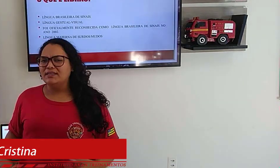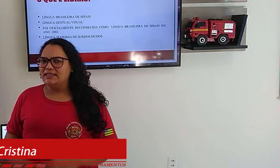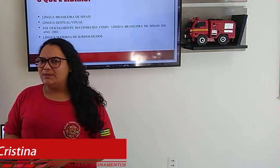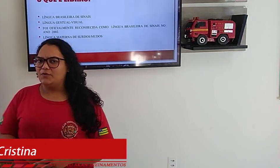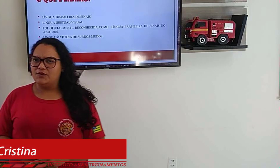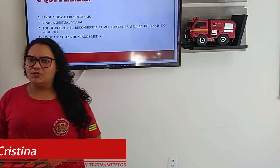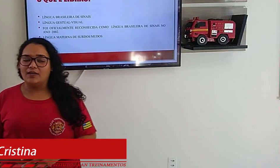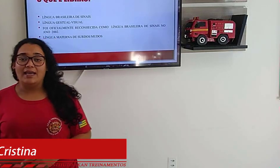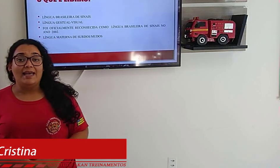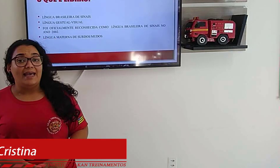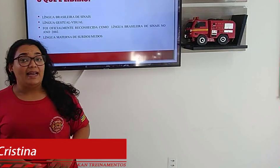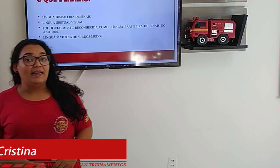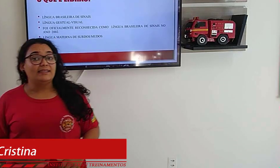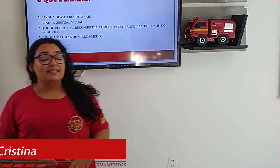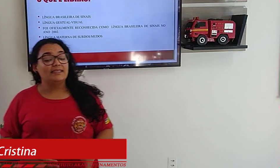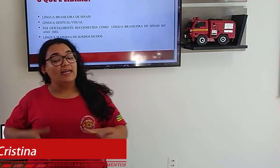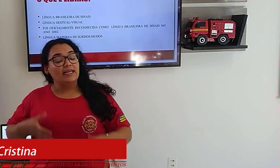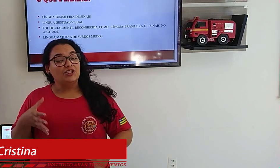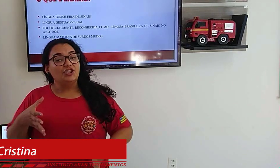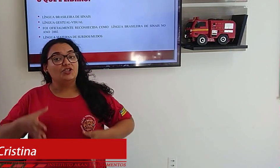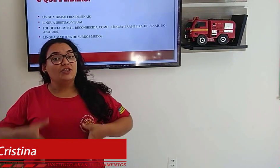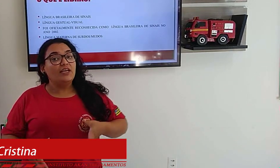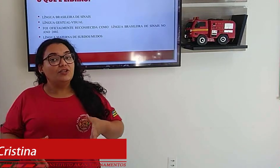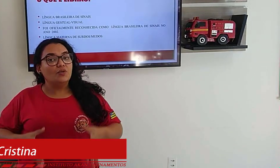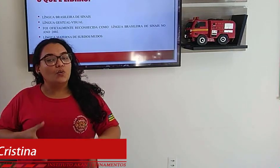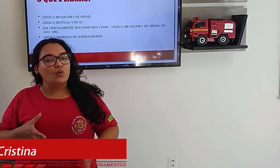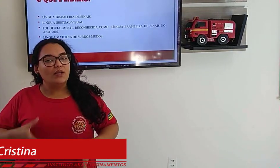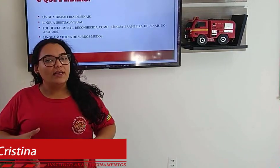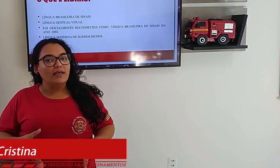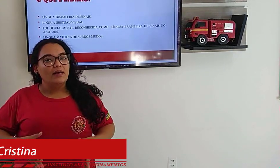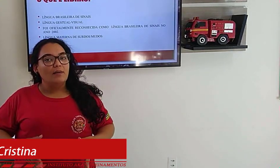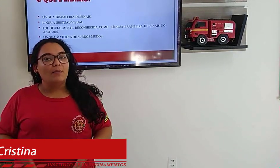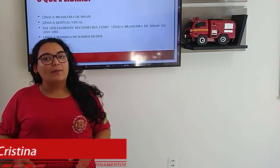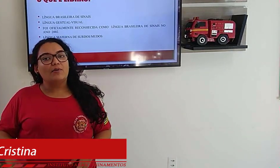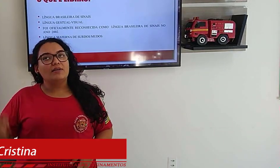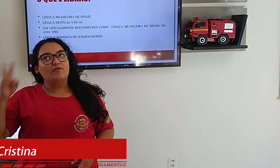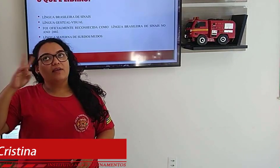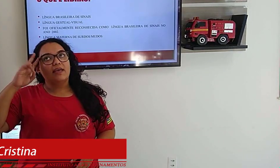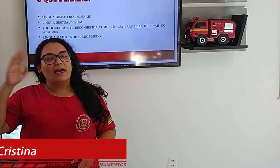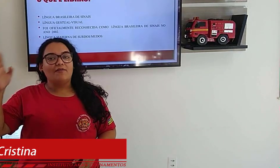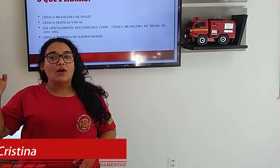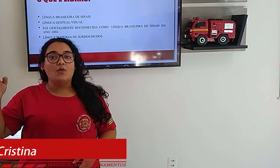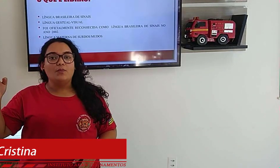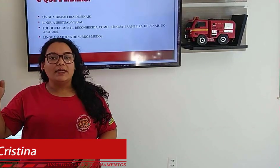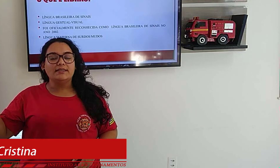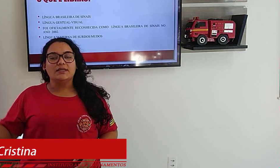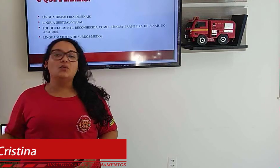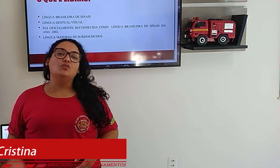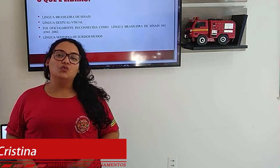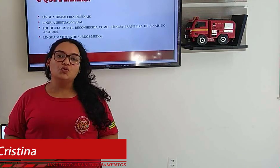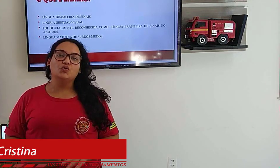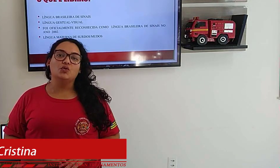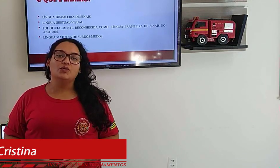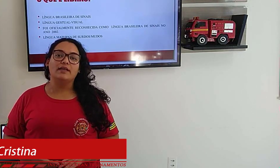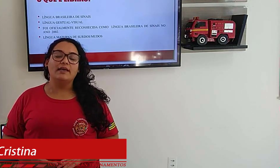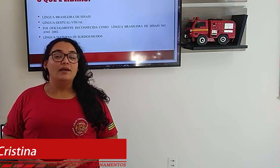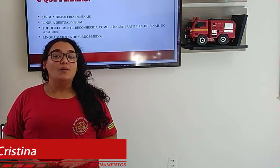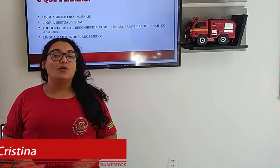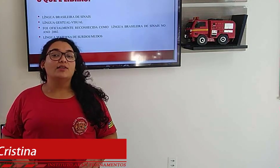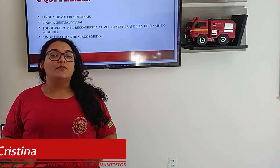assim, professora? Ela é necessária que a gente gesticule para poder o quê? Haver a compreensão do surdo, né? Porque é